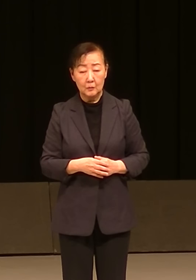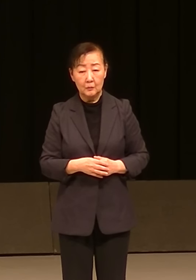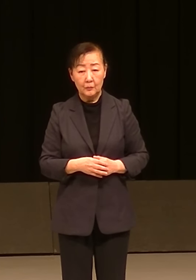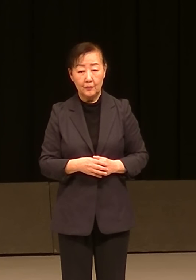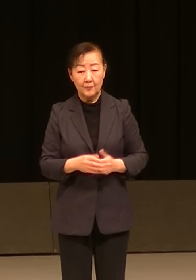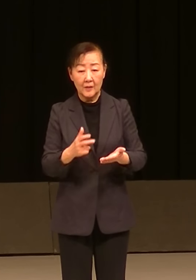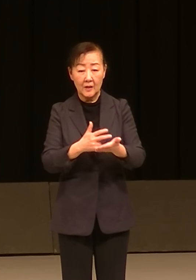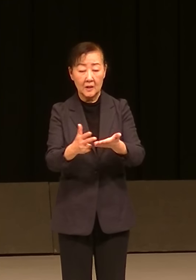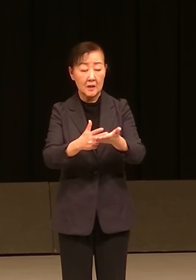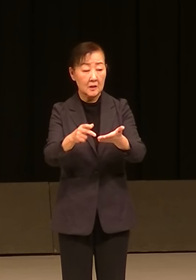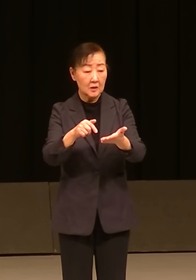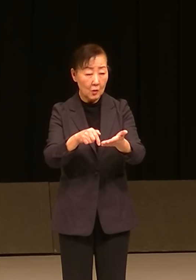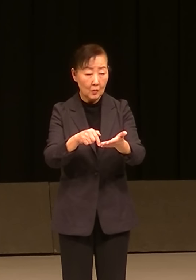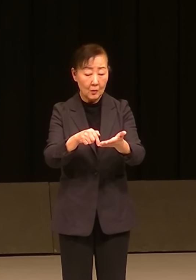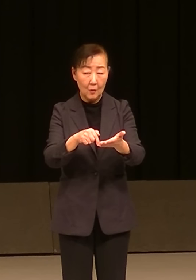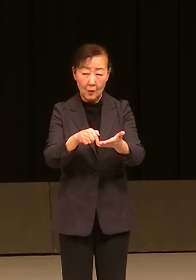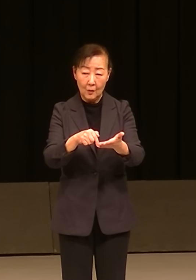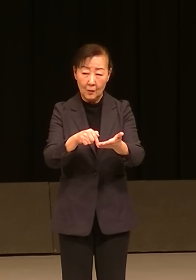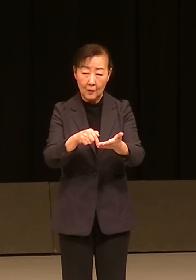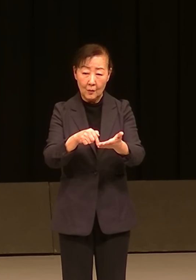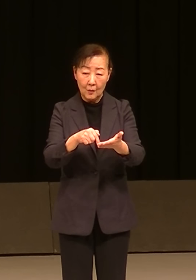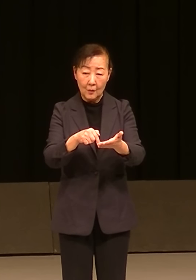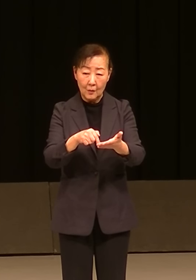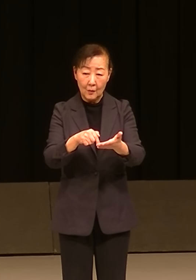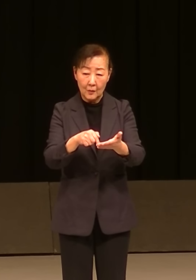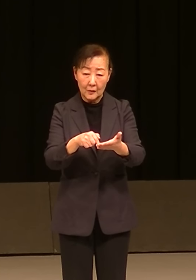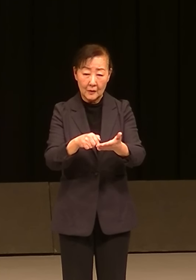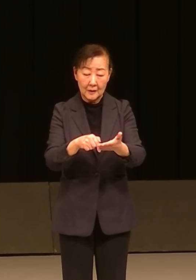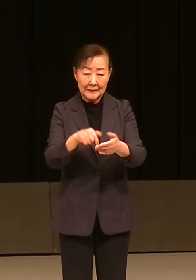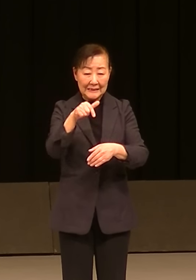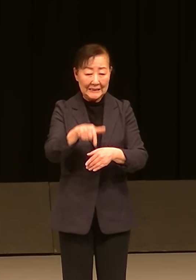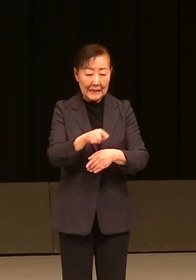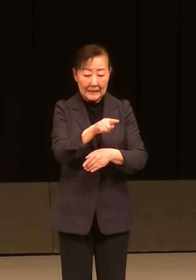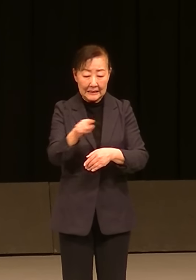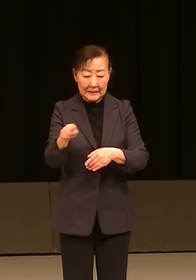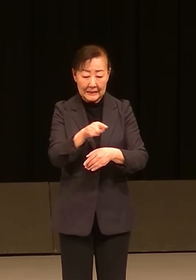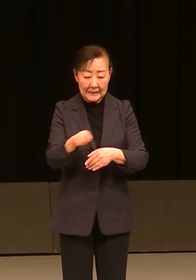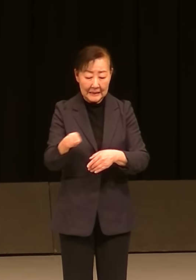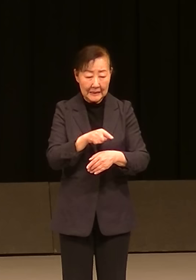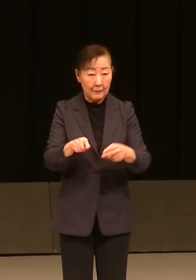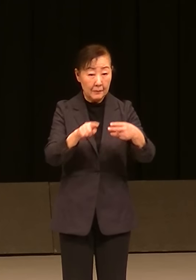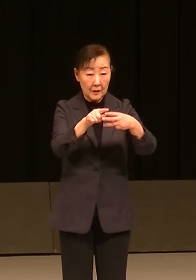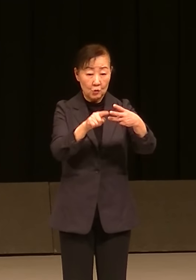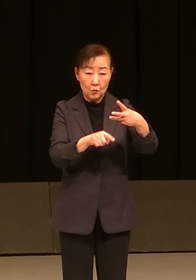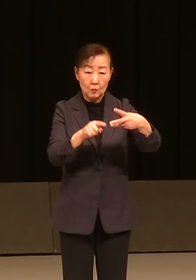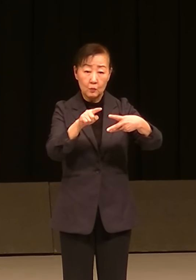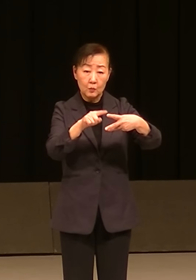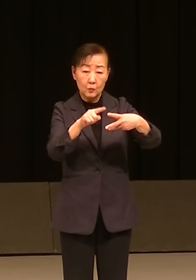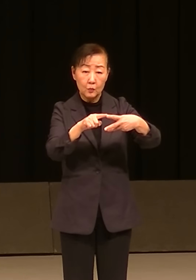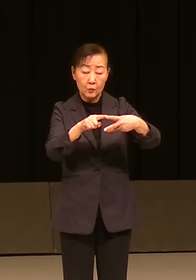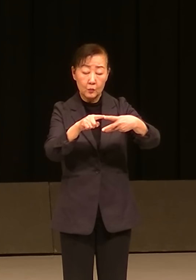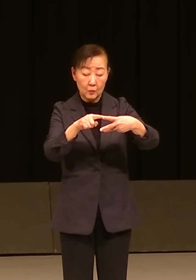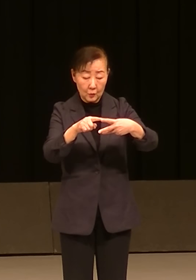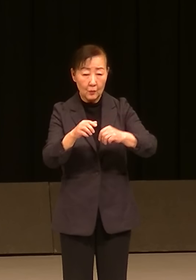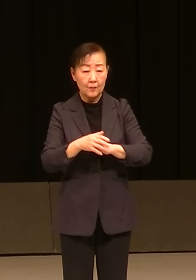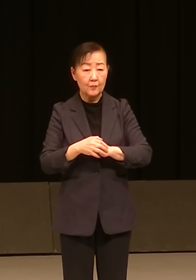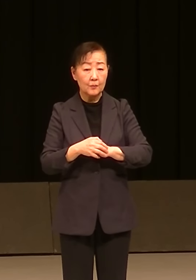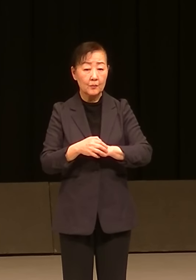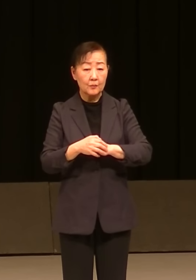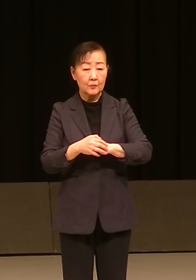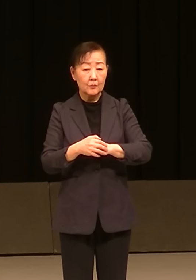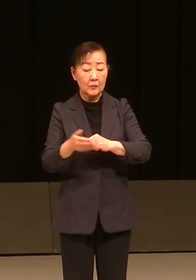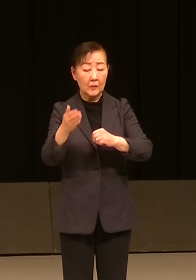手元資料のこの下線を引いた3つの部署ですね、最初は冒頭のところ、それ